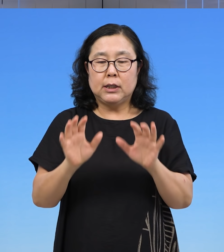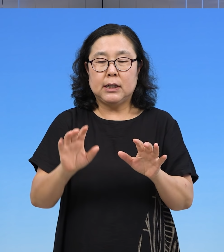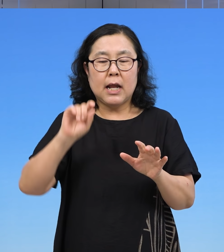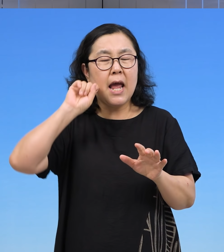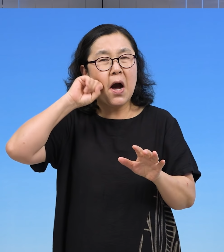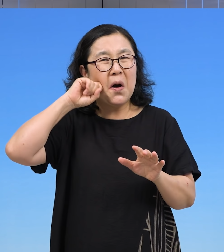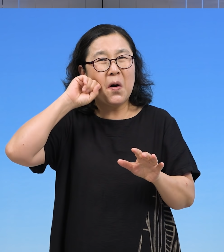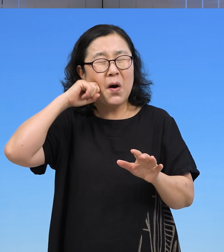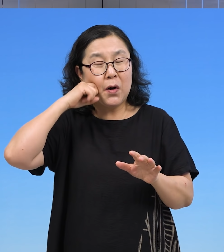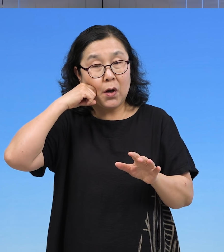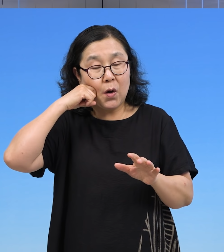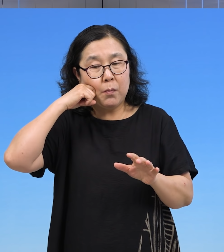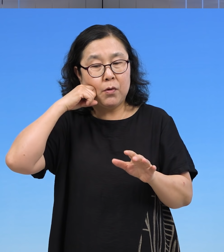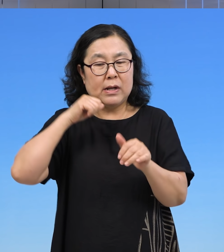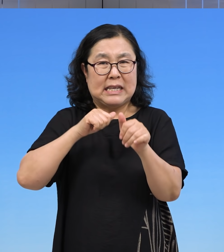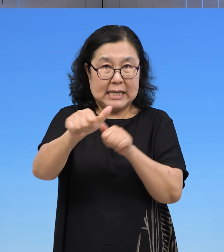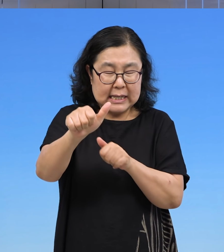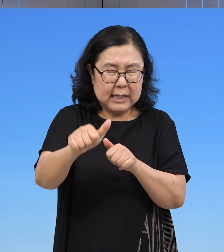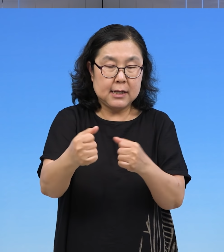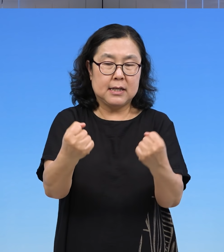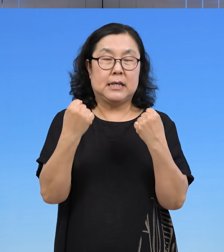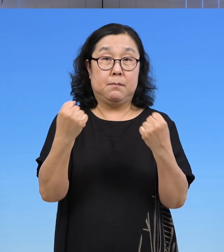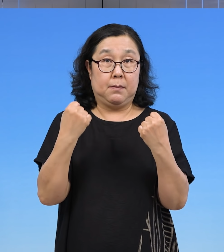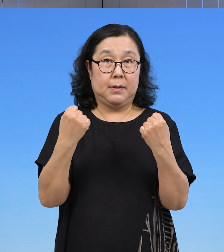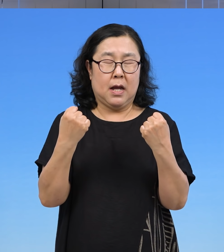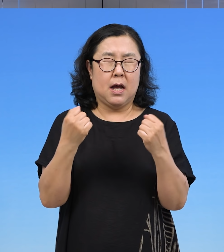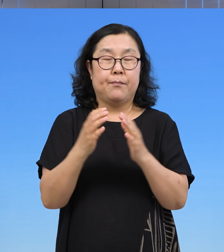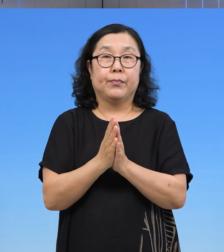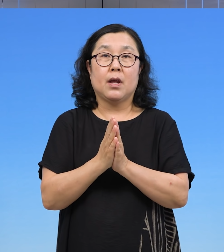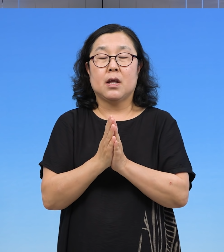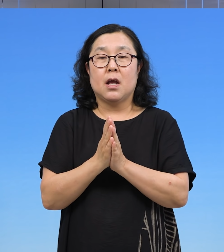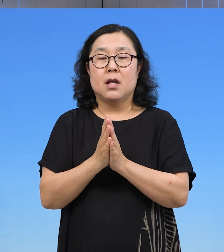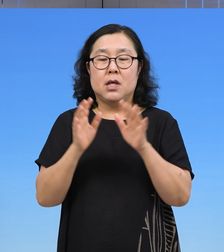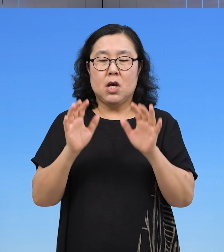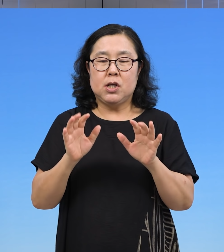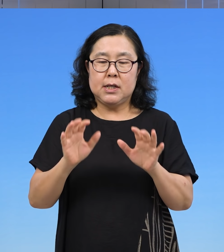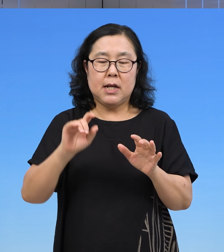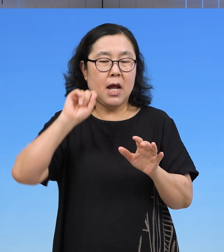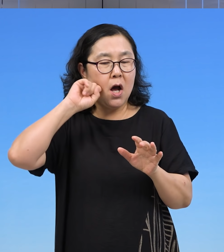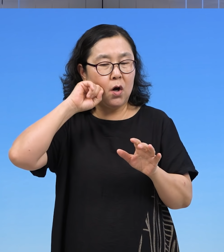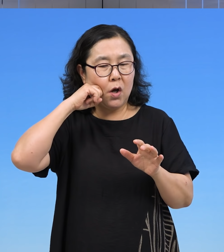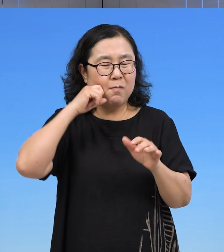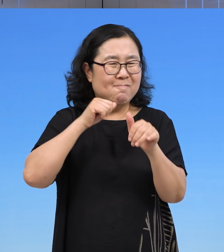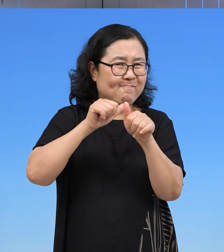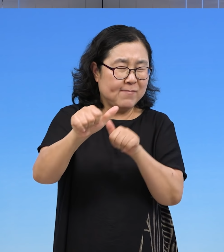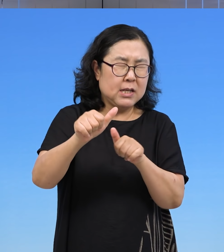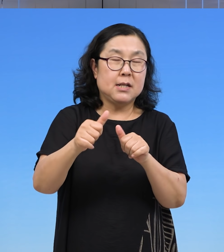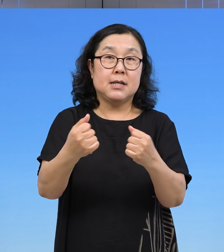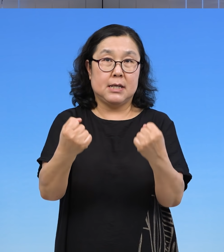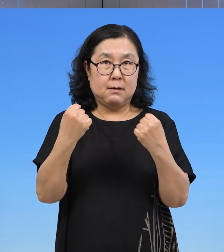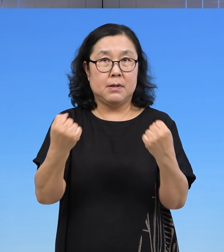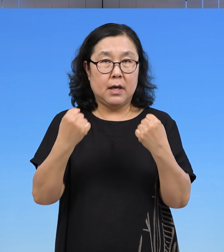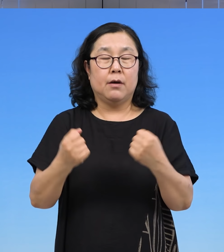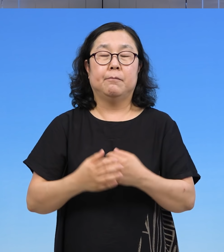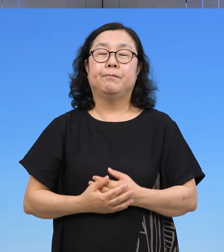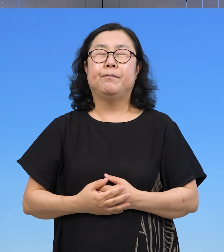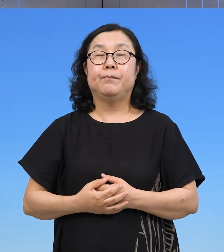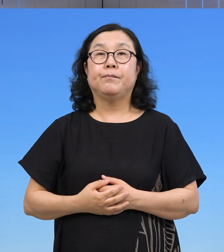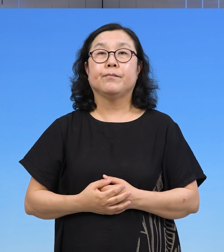현실의 난관을 뚫어내는 에너지라는 겁니다 믿음은 현실의 난관을 뚫어내는 힘이라는 사실입니다